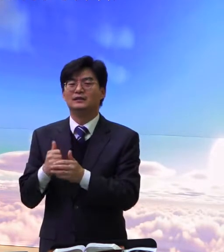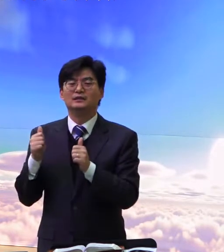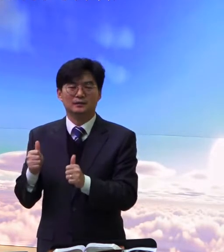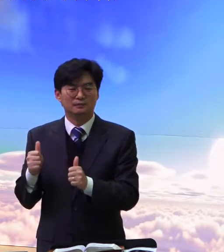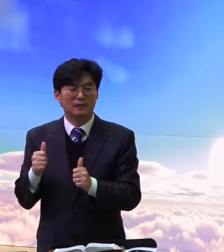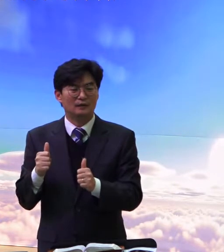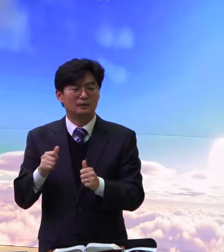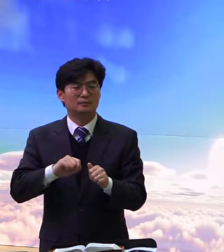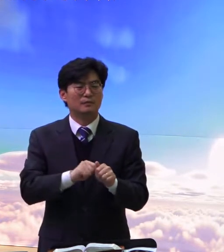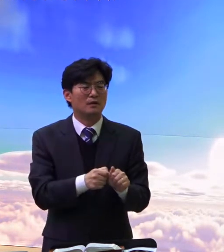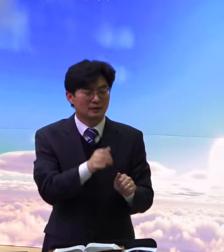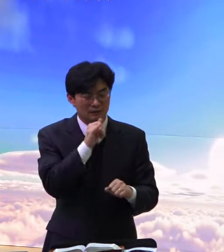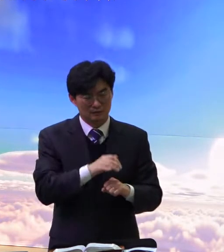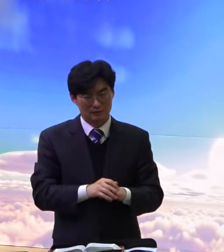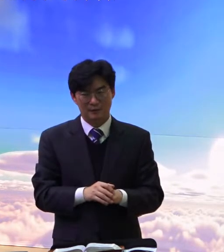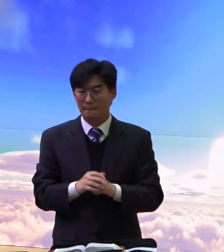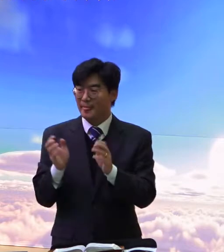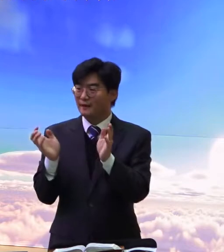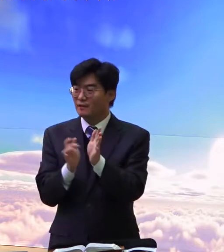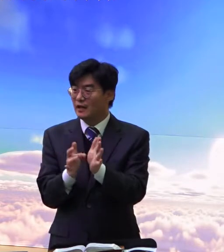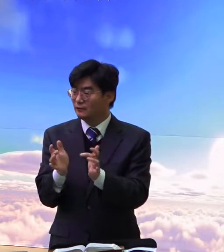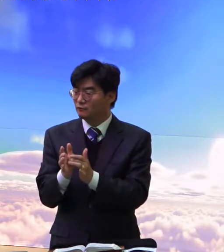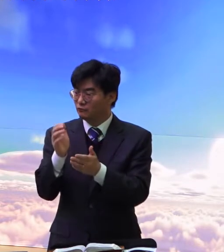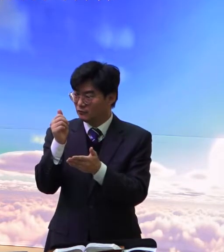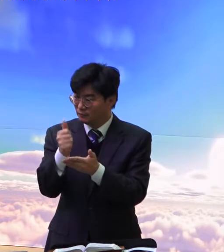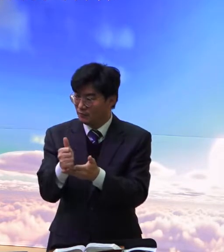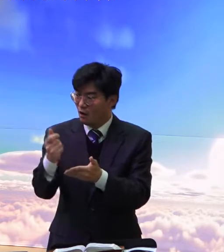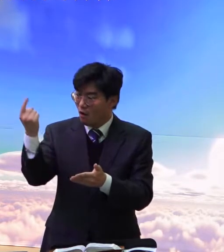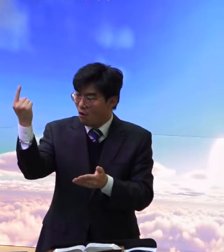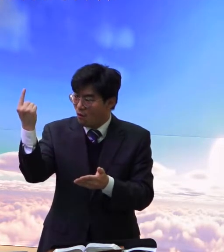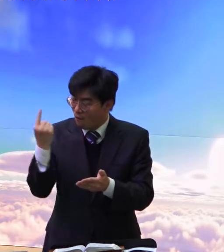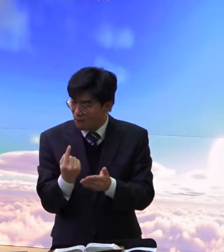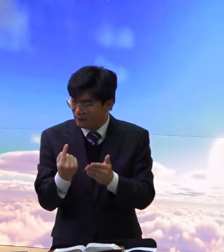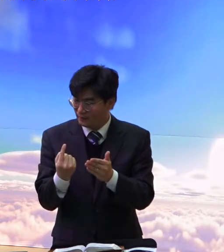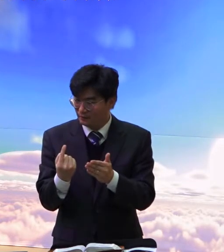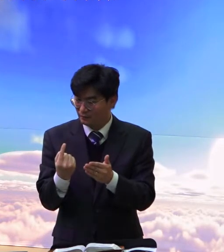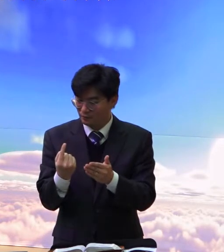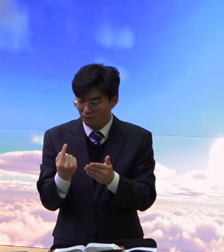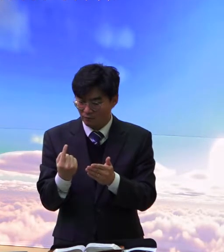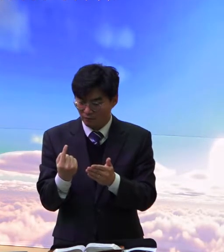전까지는 어쩌면 마구간보다도 더 더러운 것입니다.